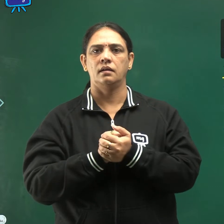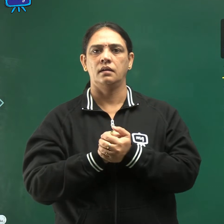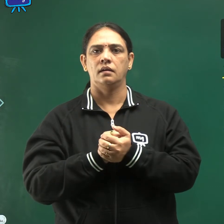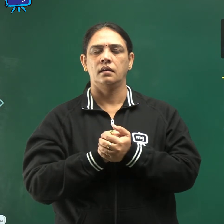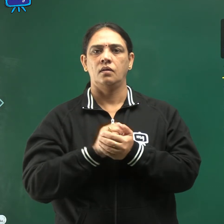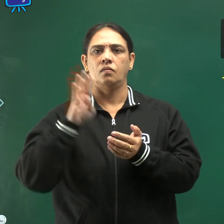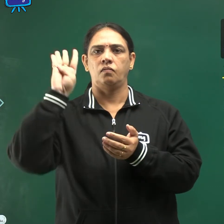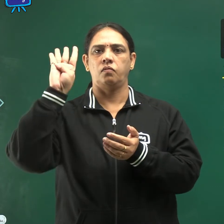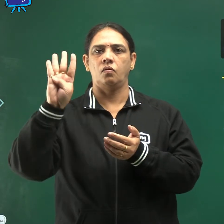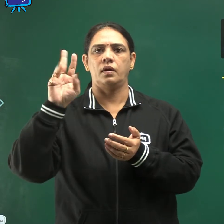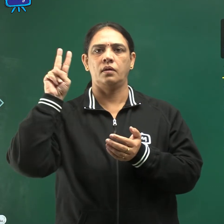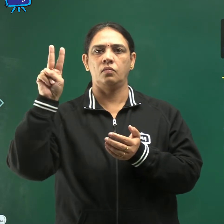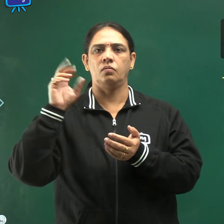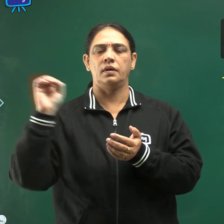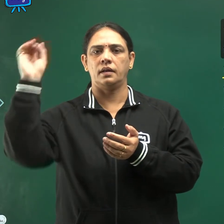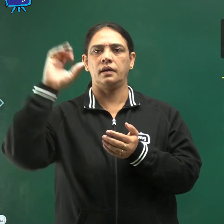42 डिग्री